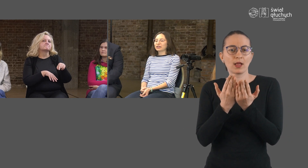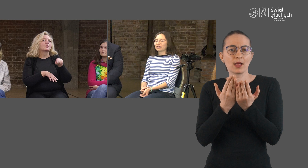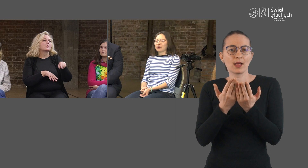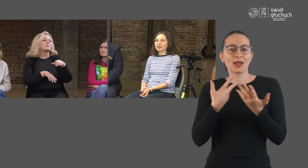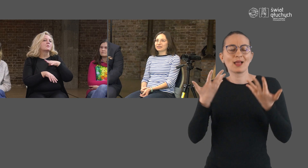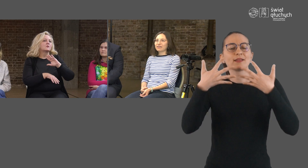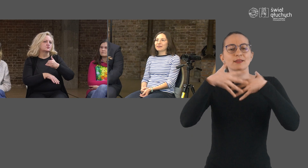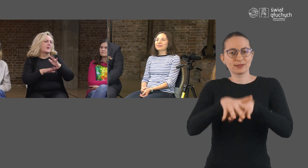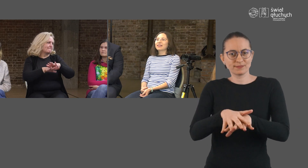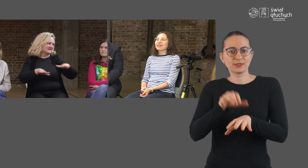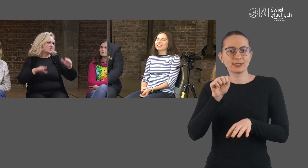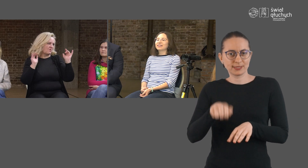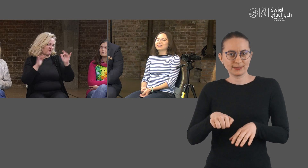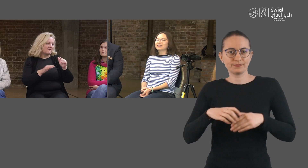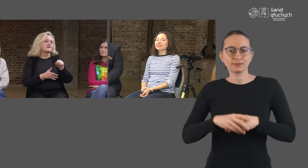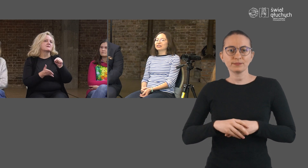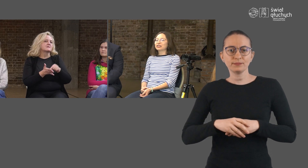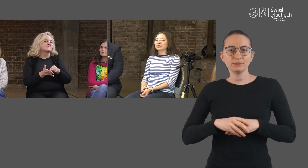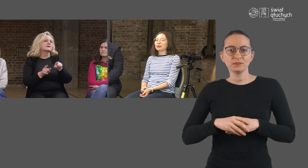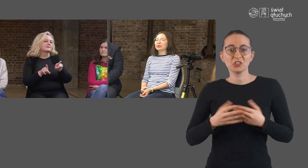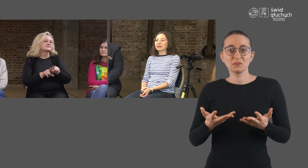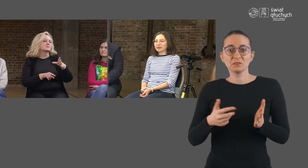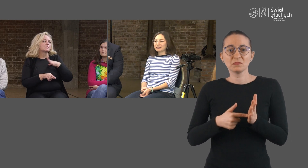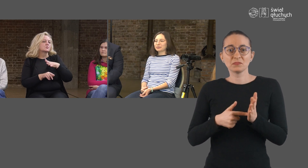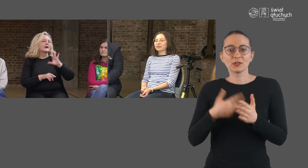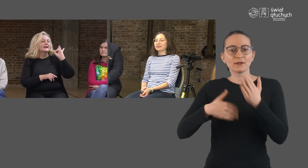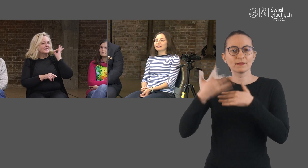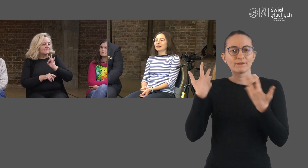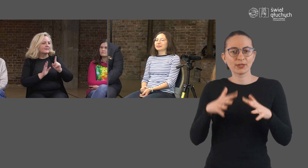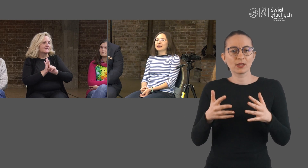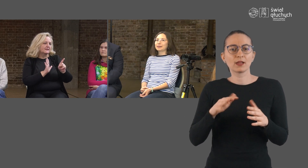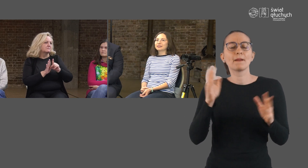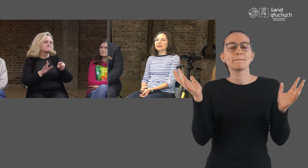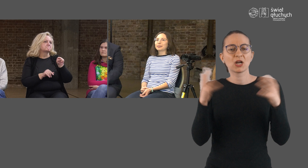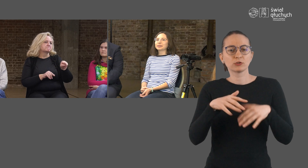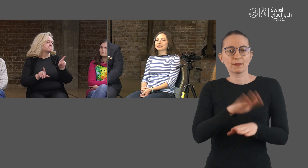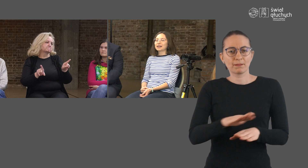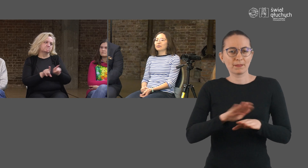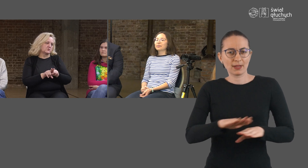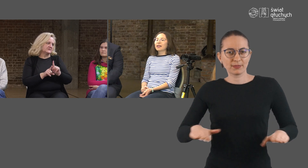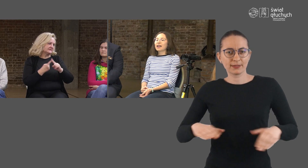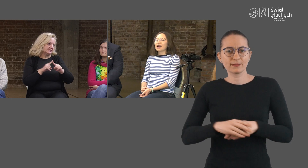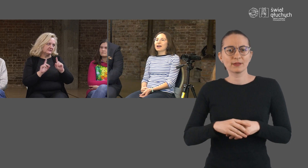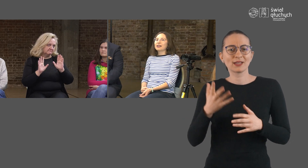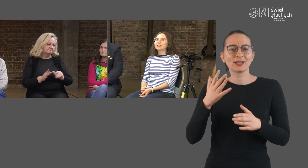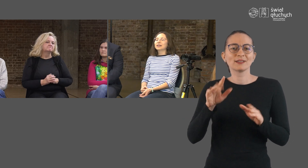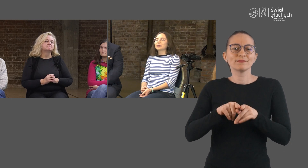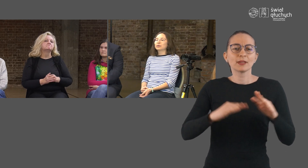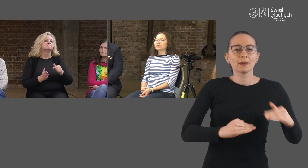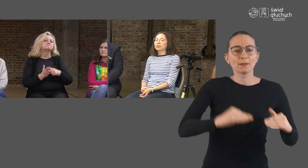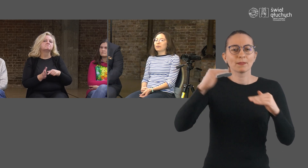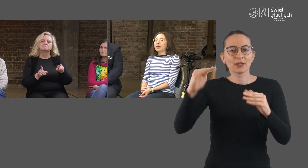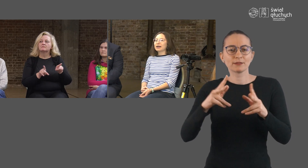To była szkoła masowa i też chodziłam do gimnazjum w takim samym stylu. A